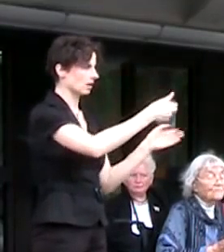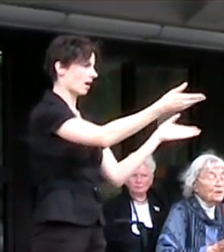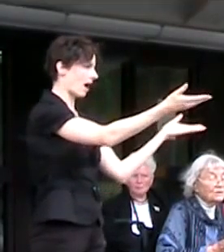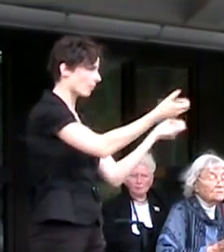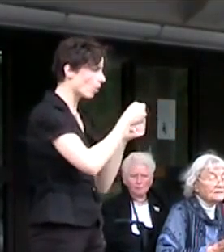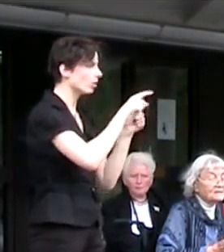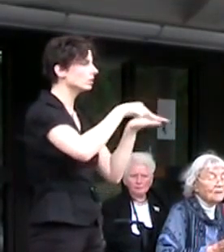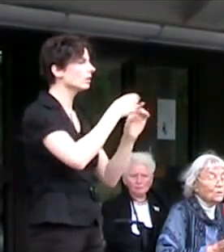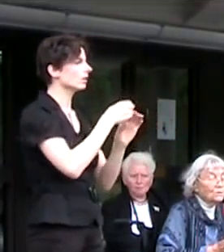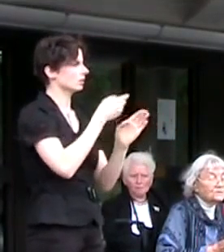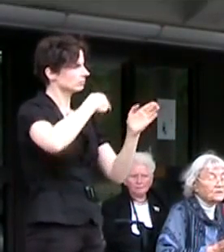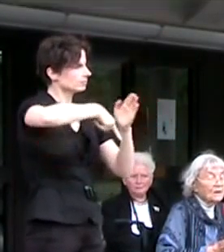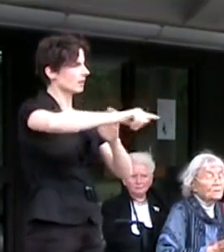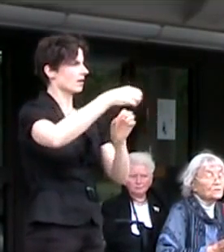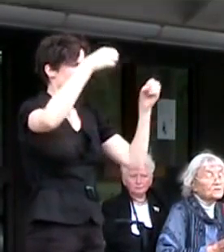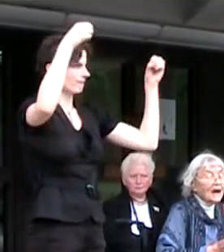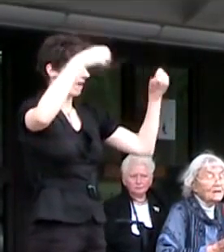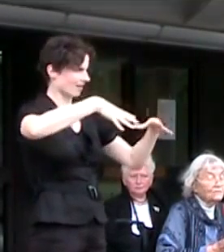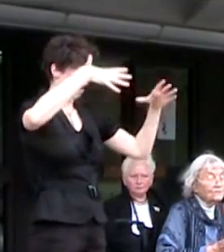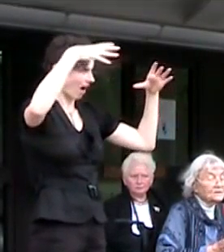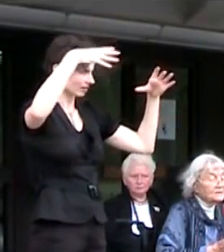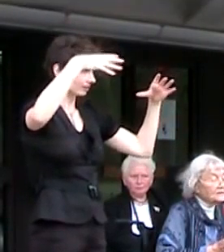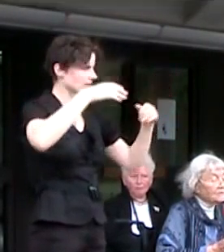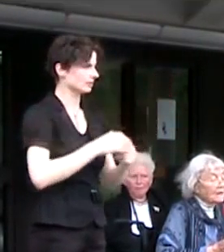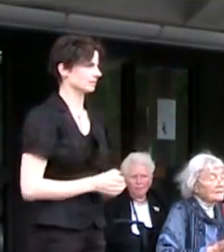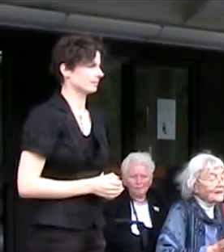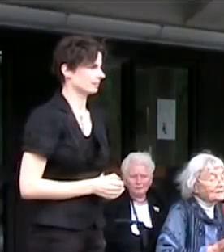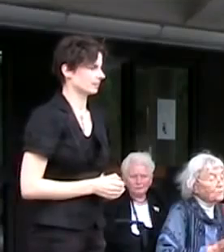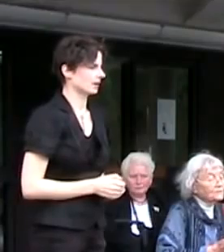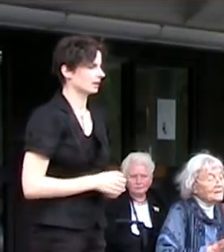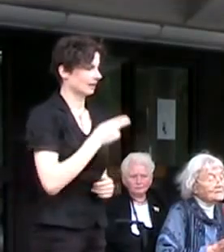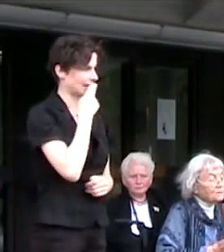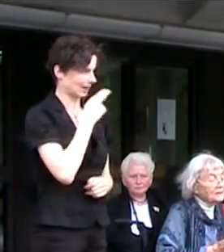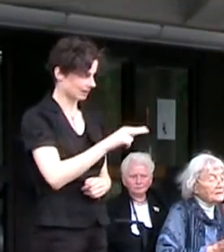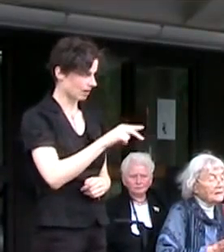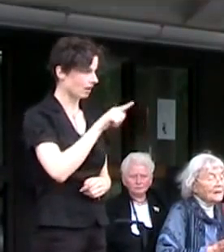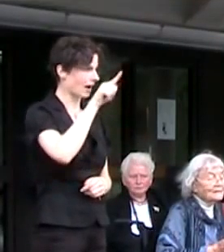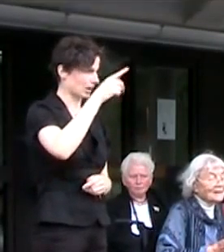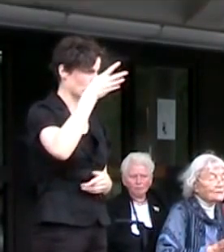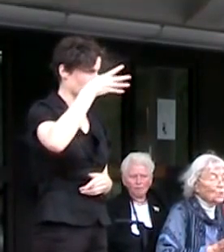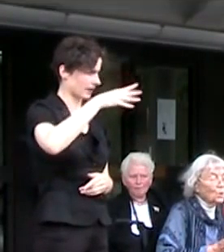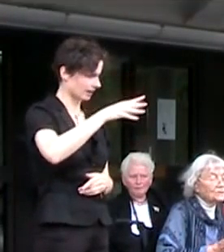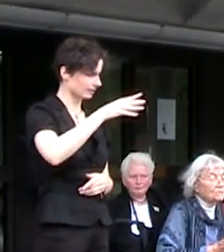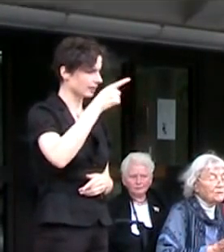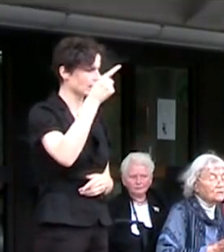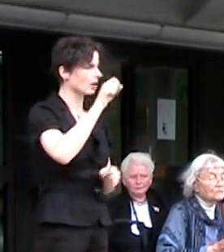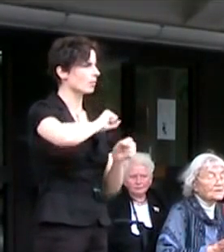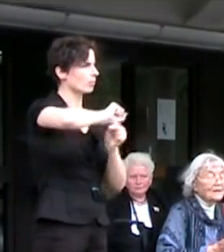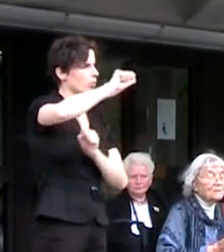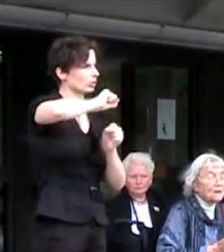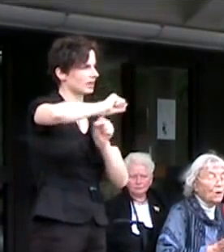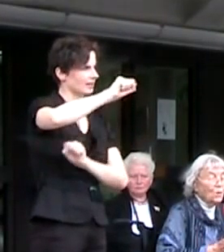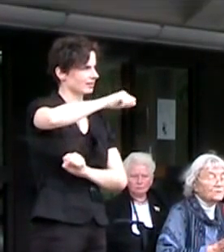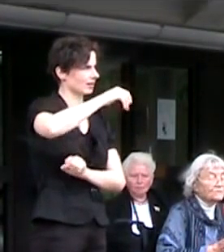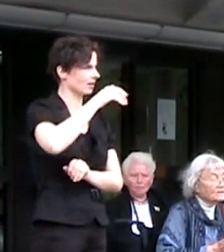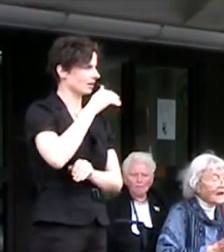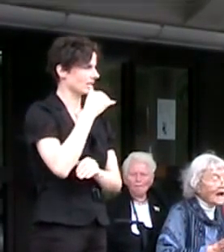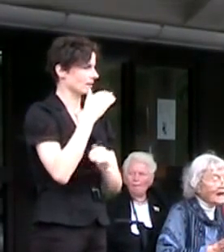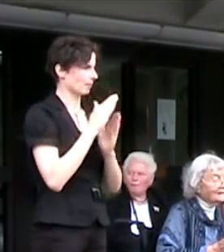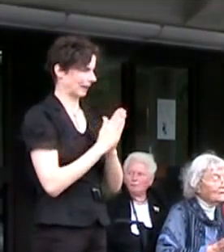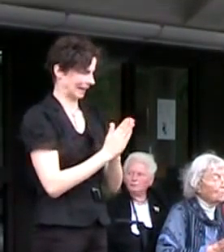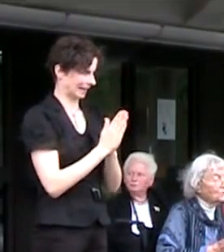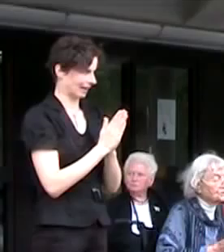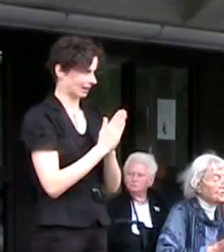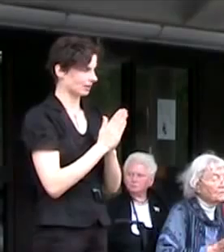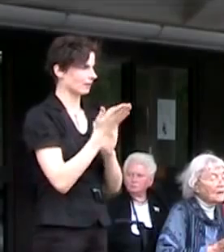am 24. August 1941 nach der Protestpredigt des katholischen Bischofs Clemens August von